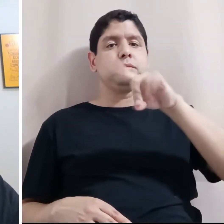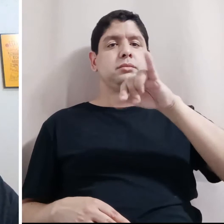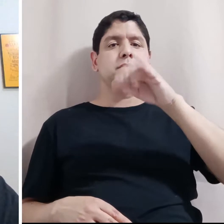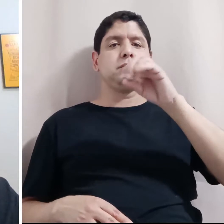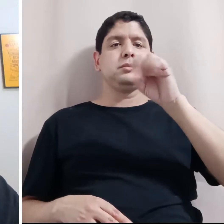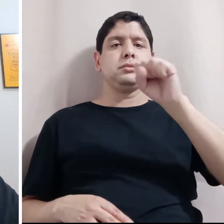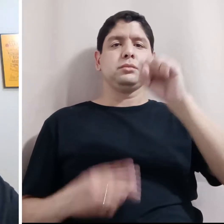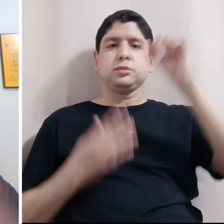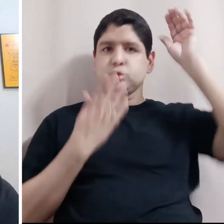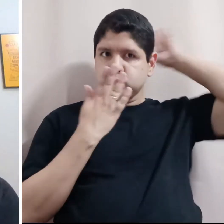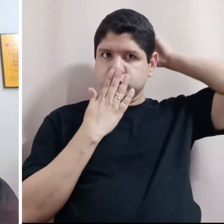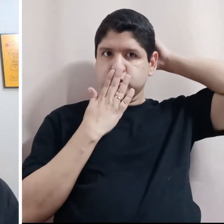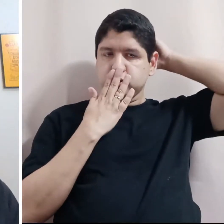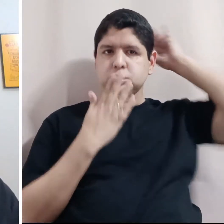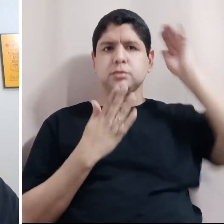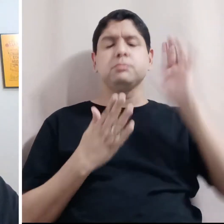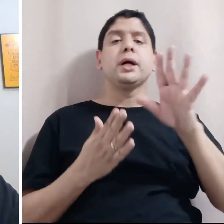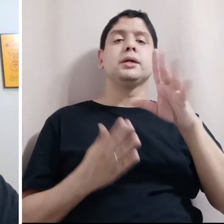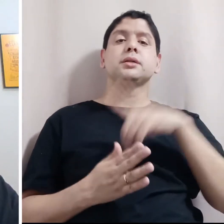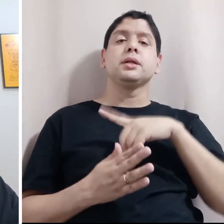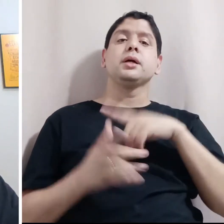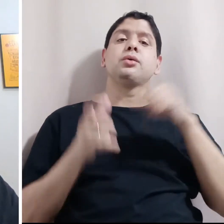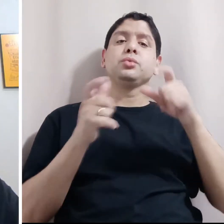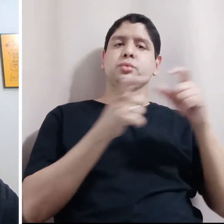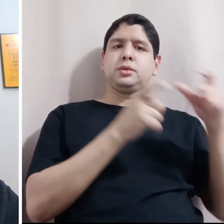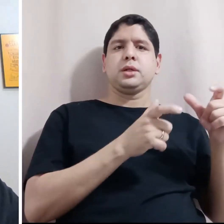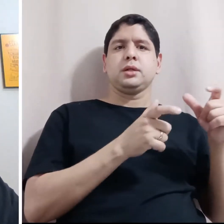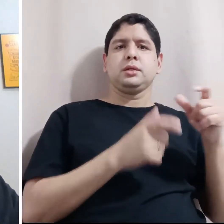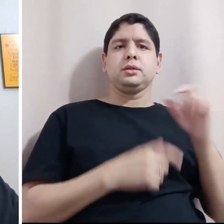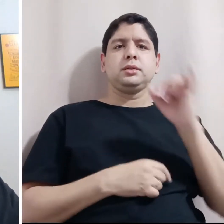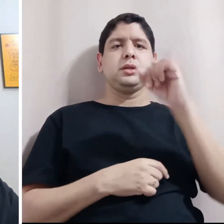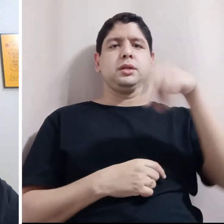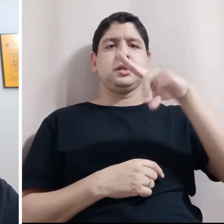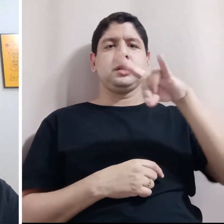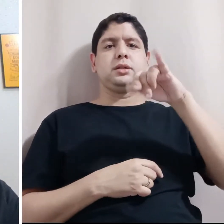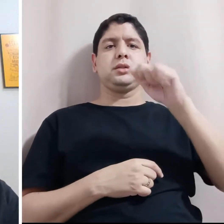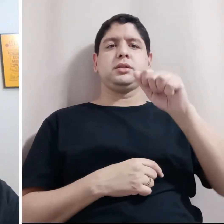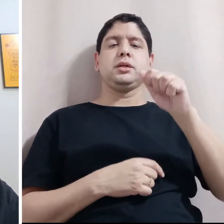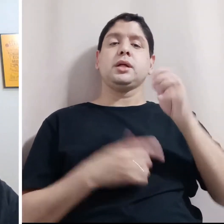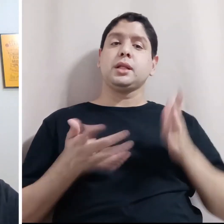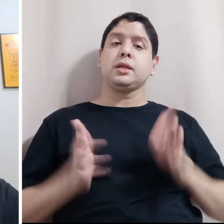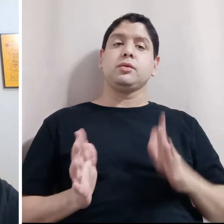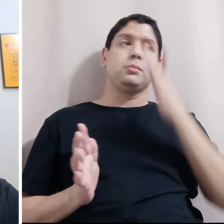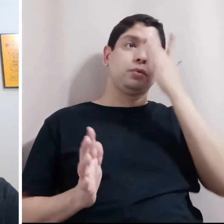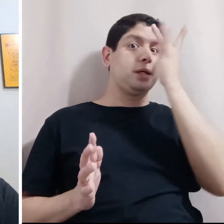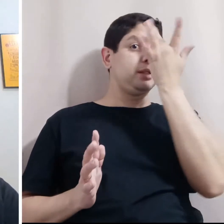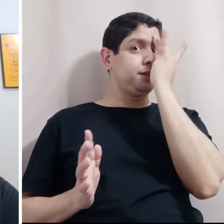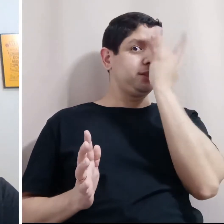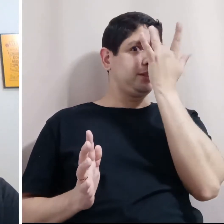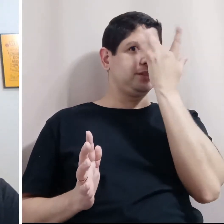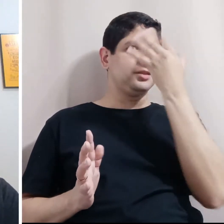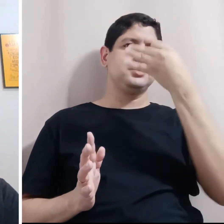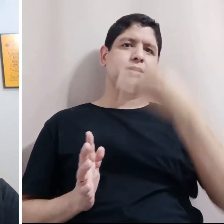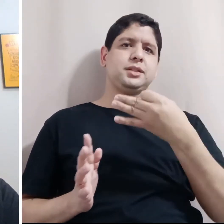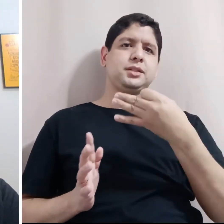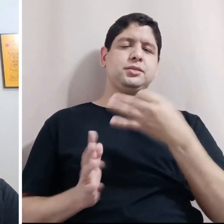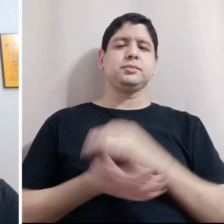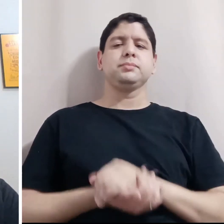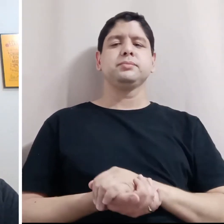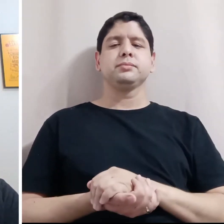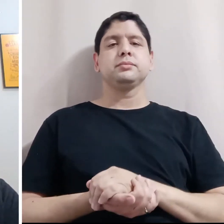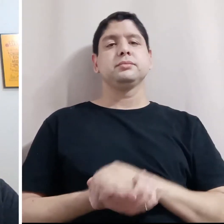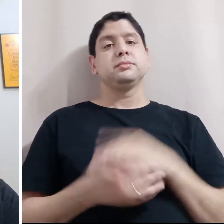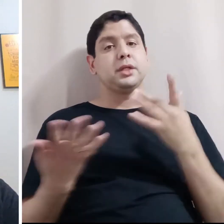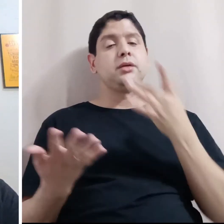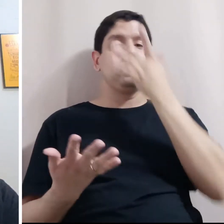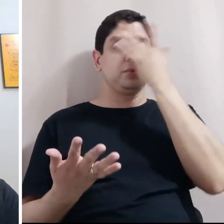os índios. Né? Hoje a gente chama quem vive na Índia os indianos. Mas foi então, né, dado esse nome aos povos que aqui viviam.